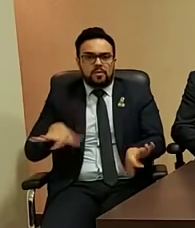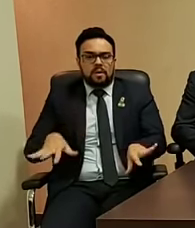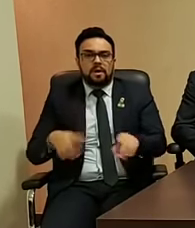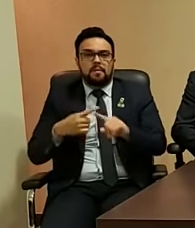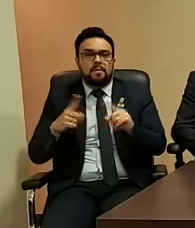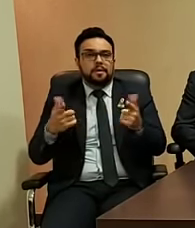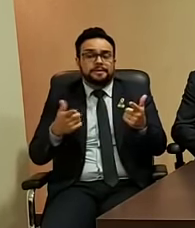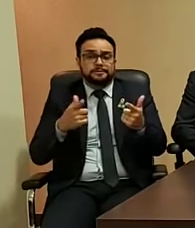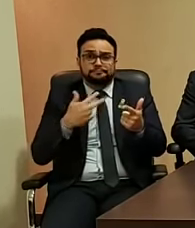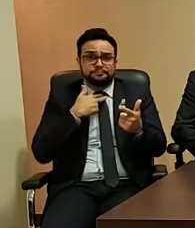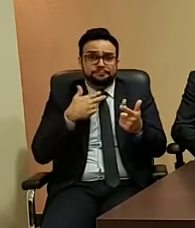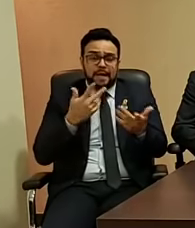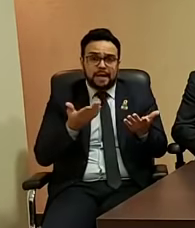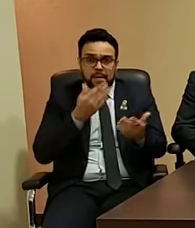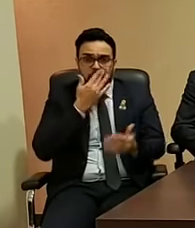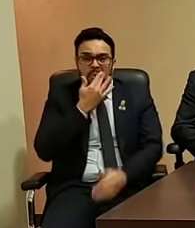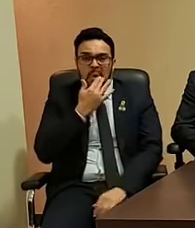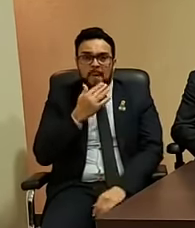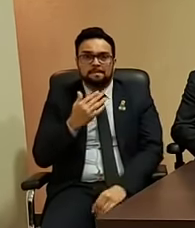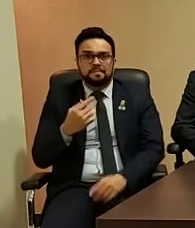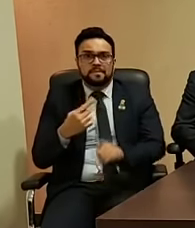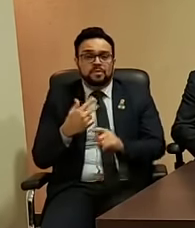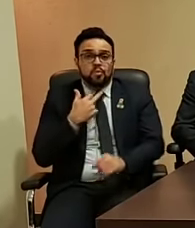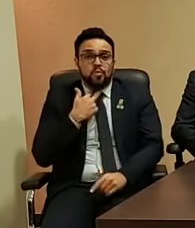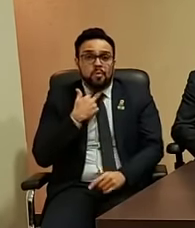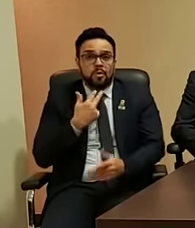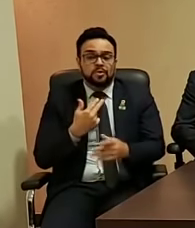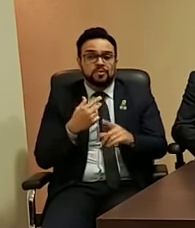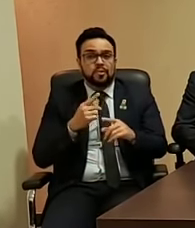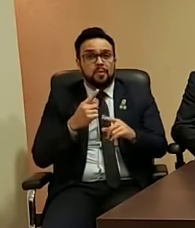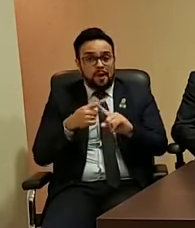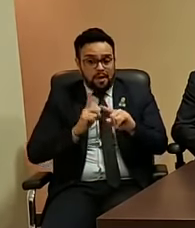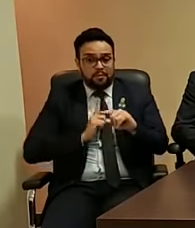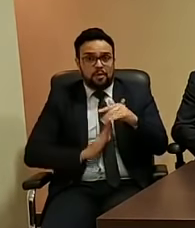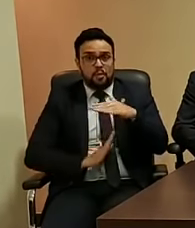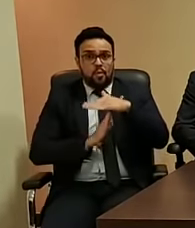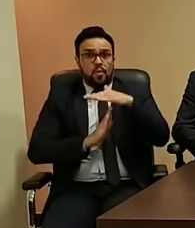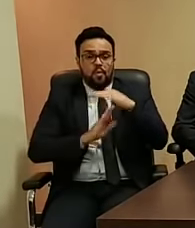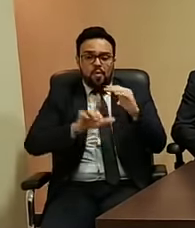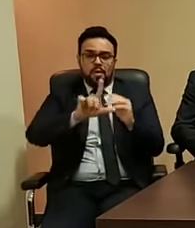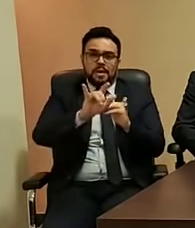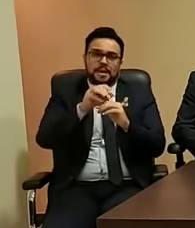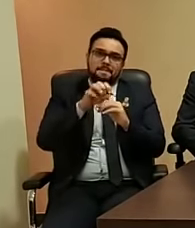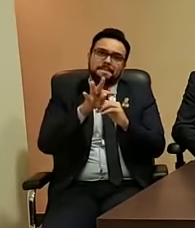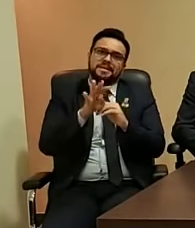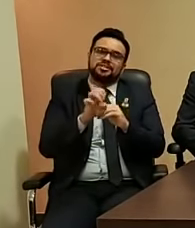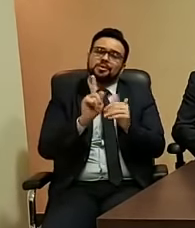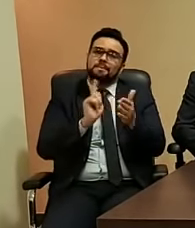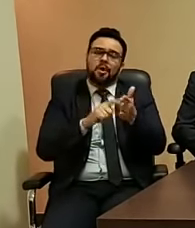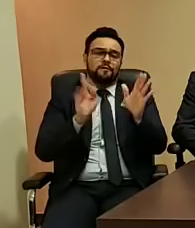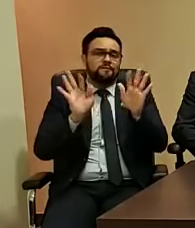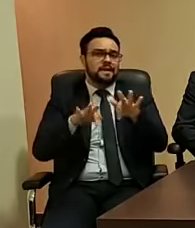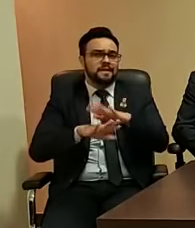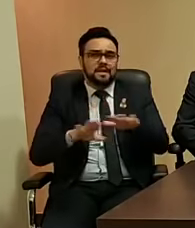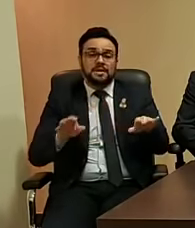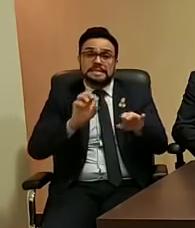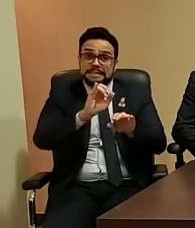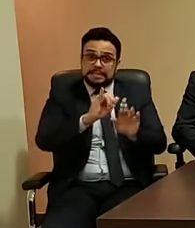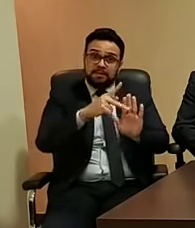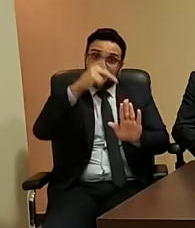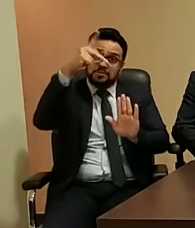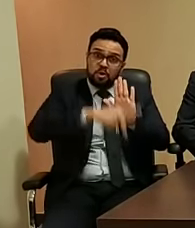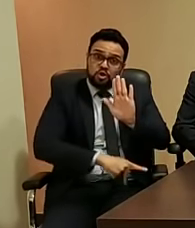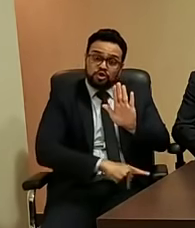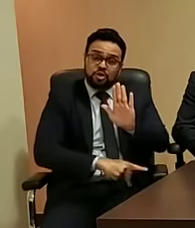Não vou nem discutir a possibilidade, porque eu não posso. Eu tenho um limite. E ponto final. Então, quem fez esse projeto, no meu